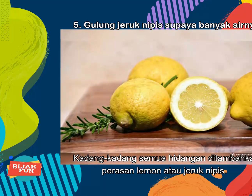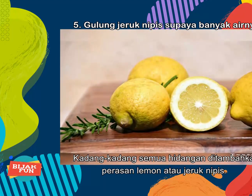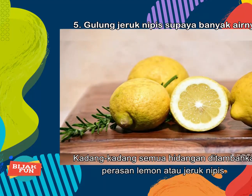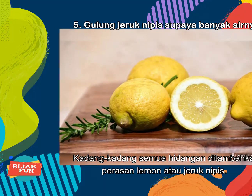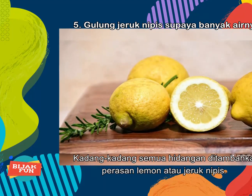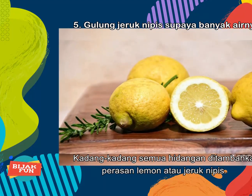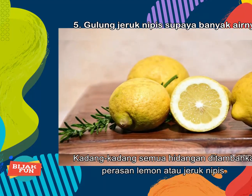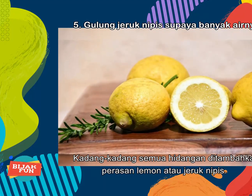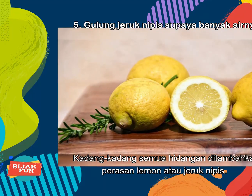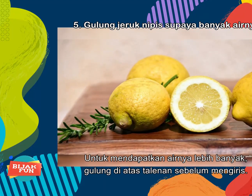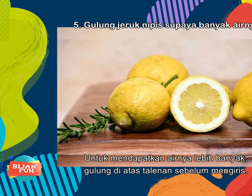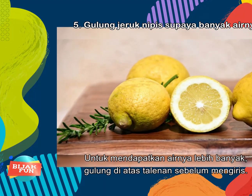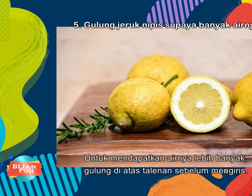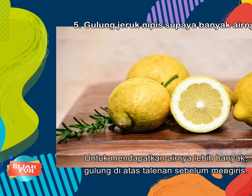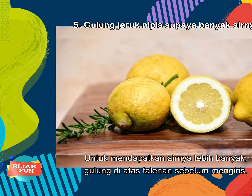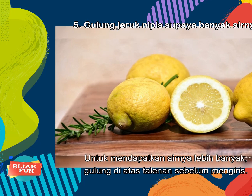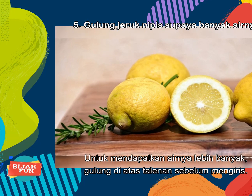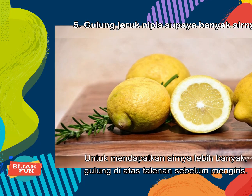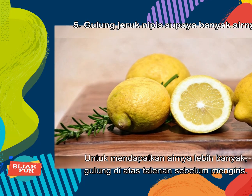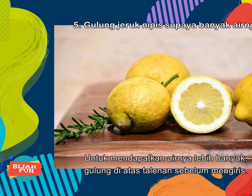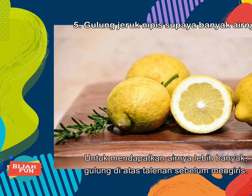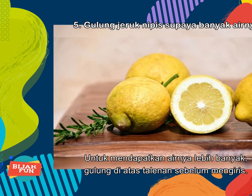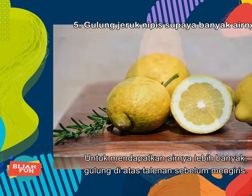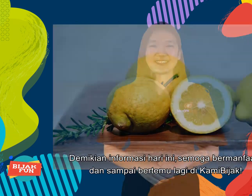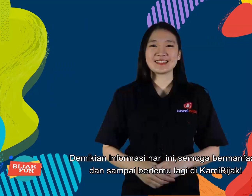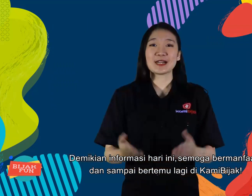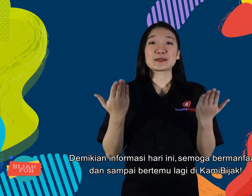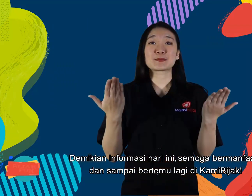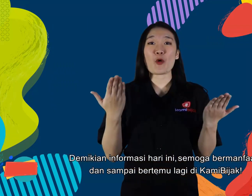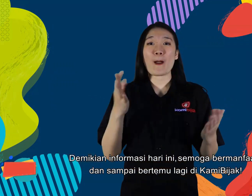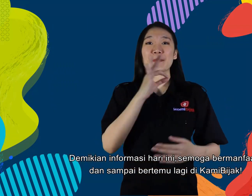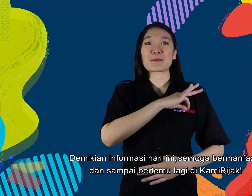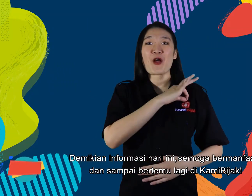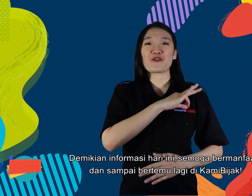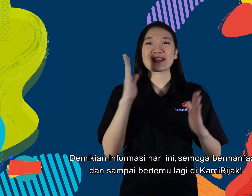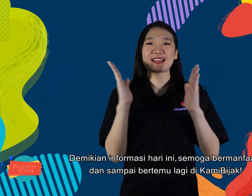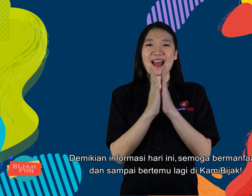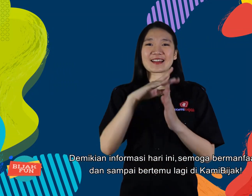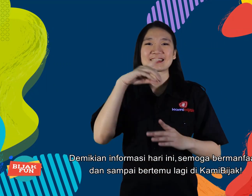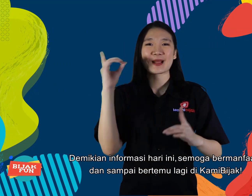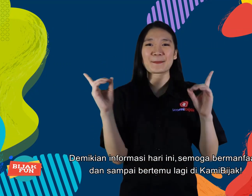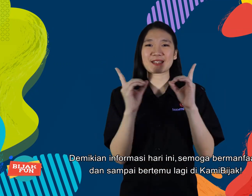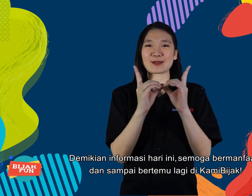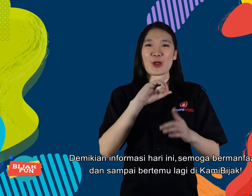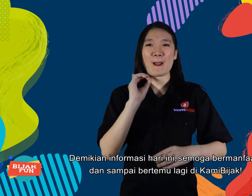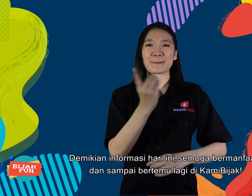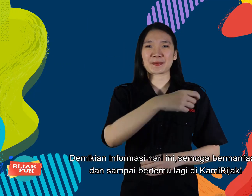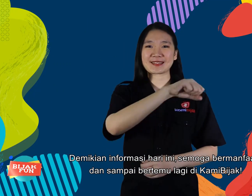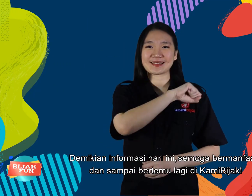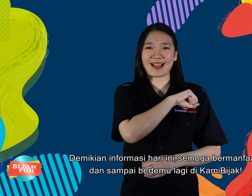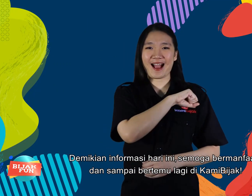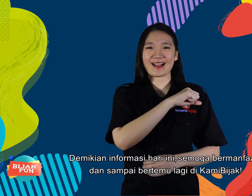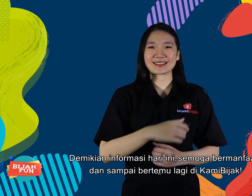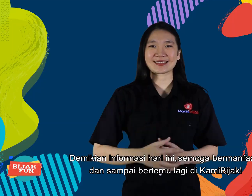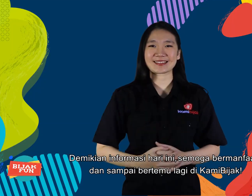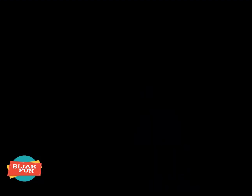Gulung jeruk nipis supaya banyak airnya. Semoga informasi tadi bermanfaat dan sampai ketemu lagi di Kami Bijak.